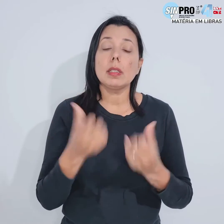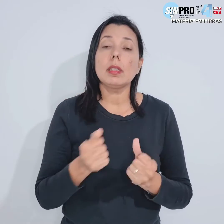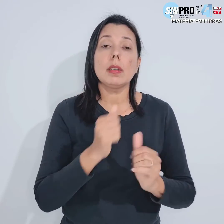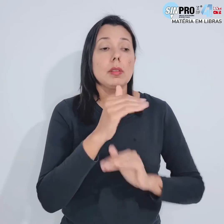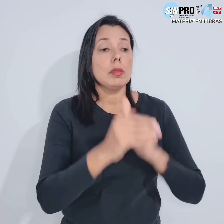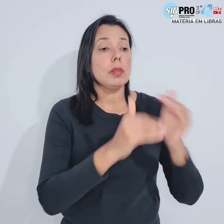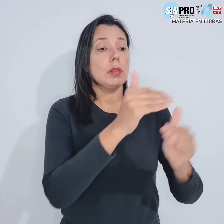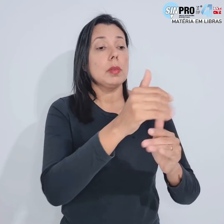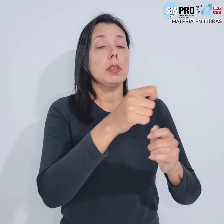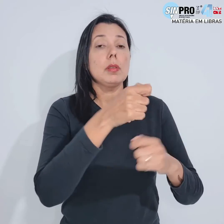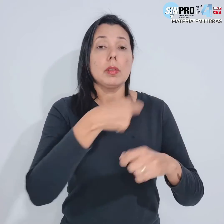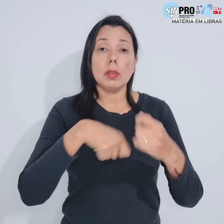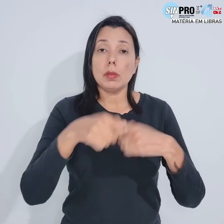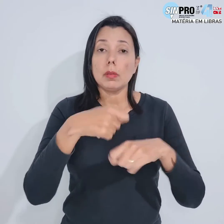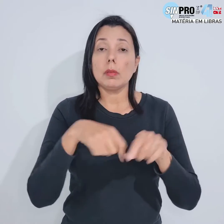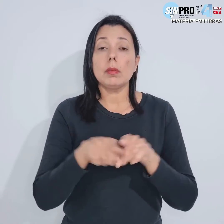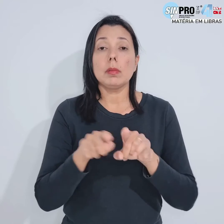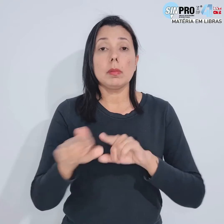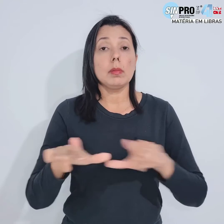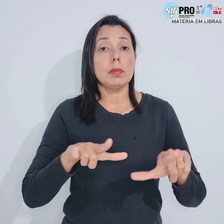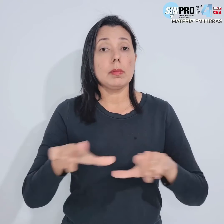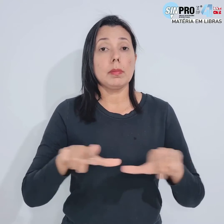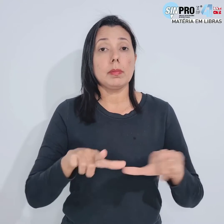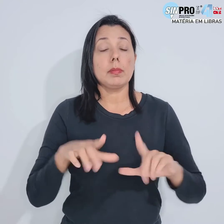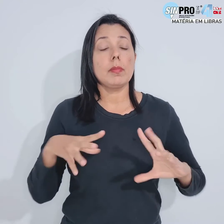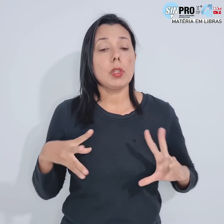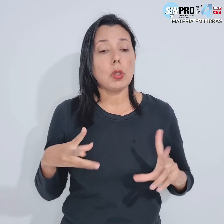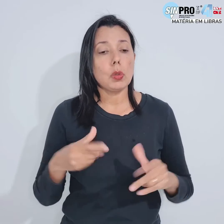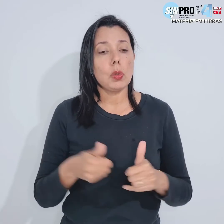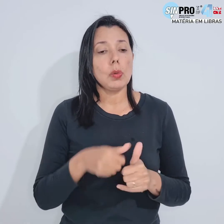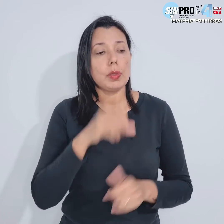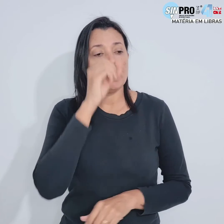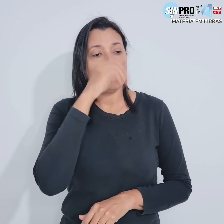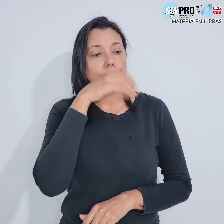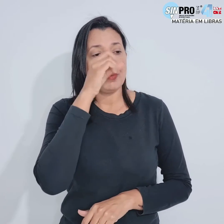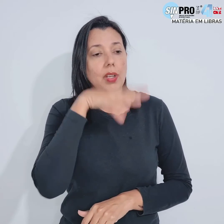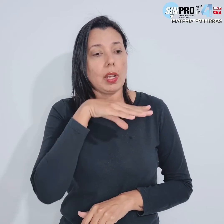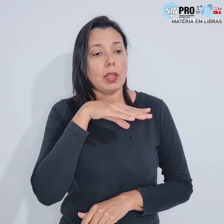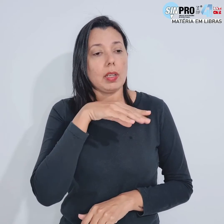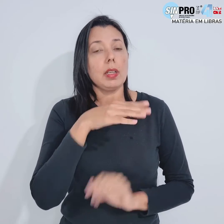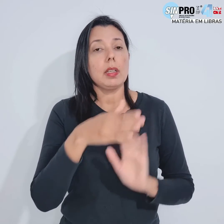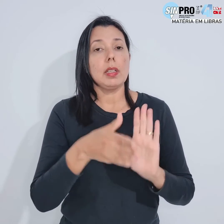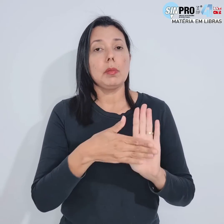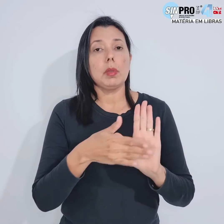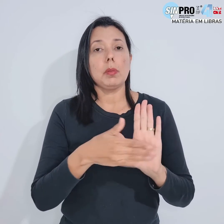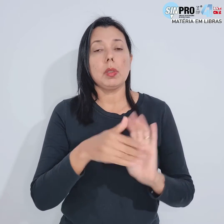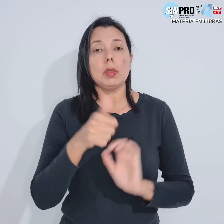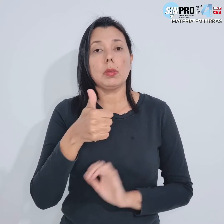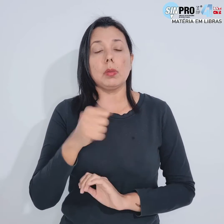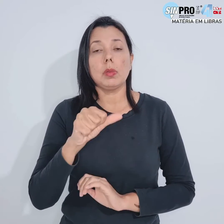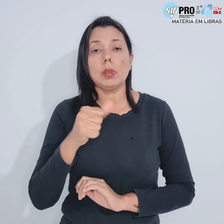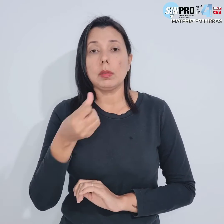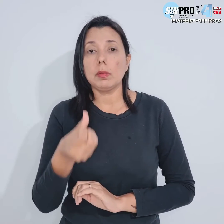do crescimento econômico e do emprego. Todas fracassaram e a PEC 186